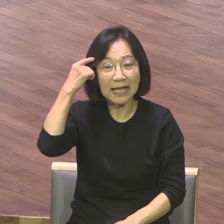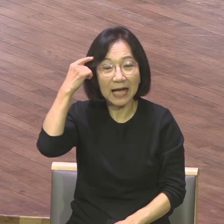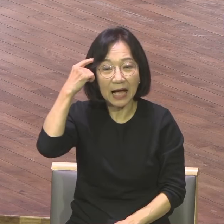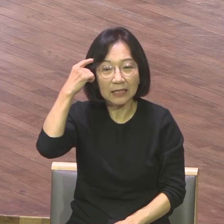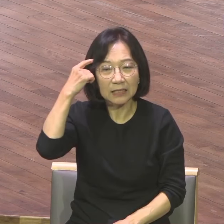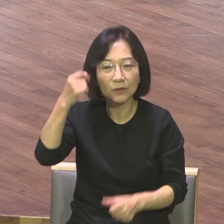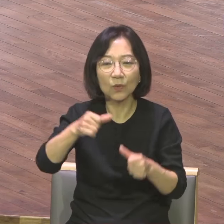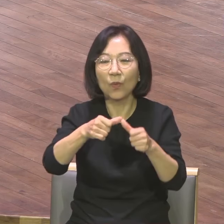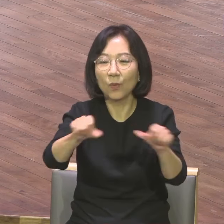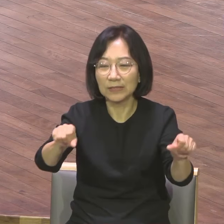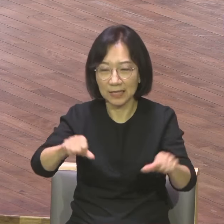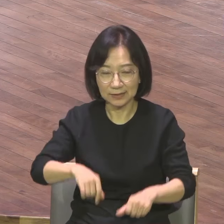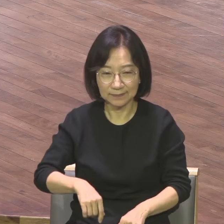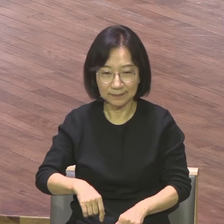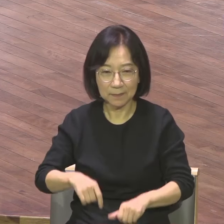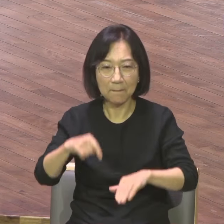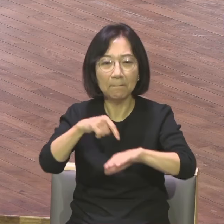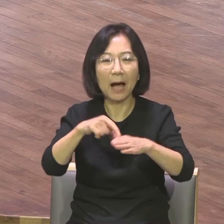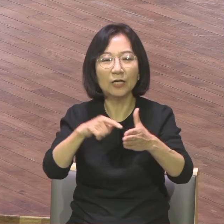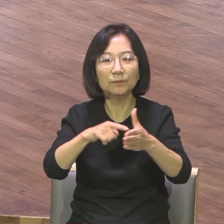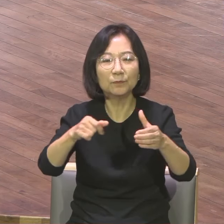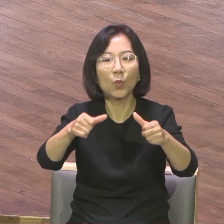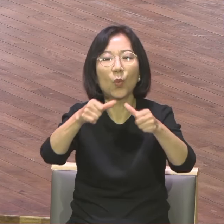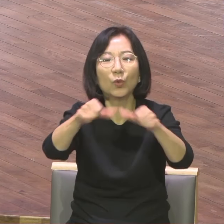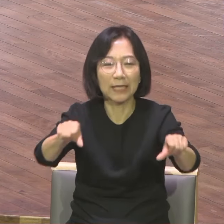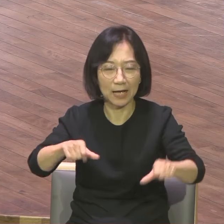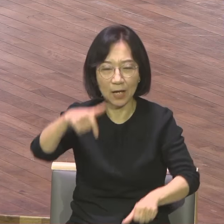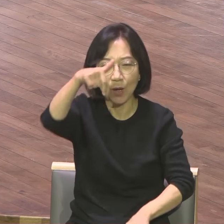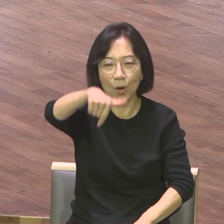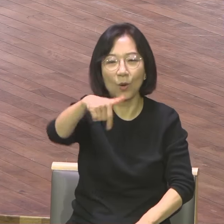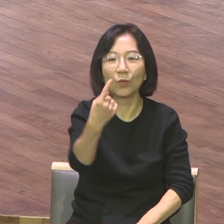그래. 고장이 나고 그랬어.